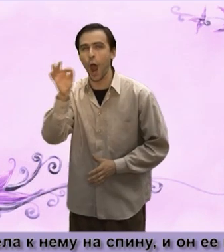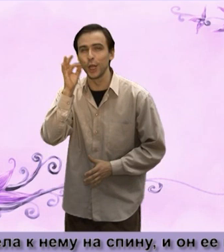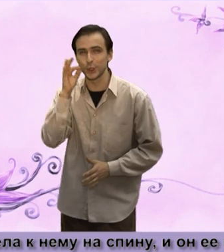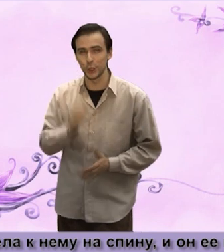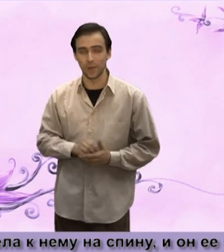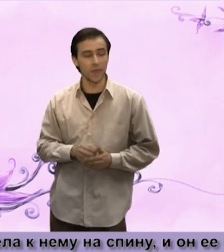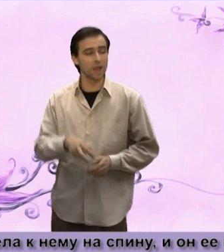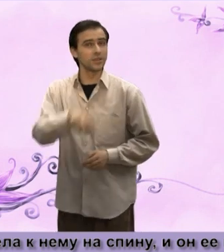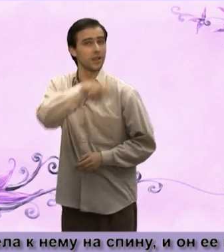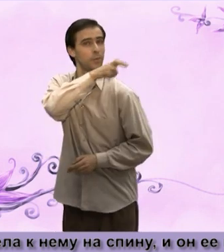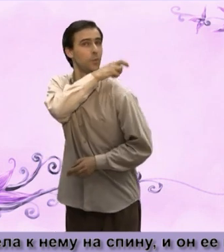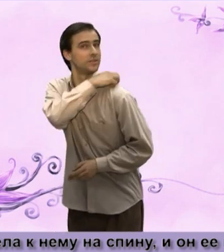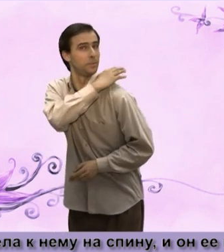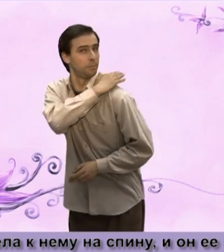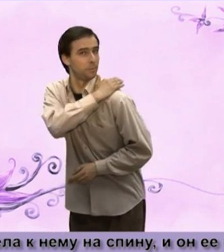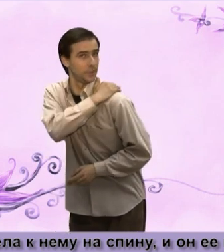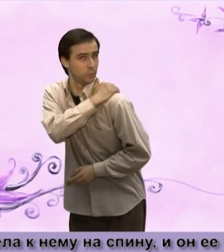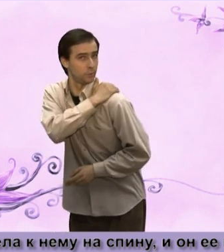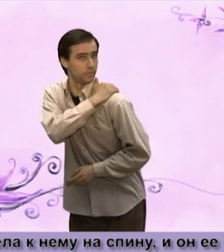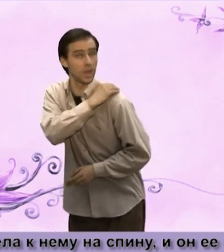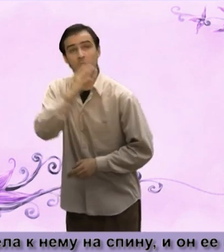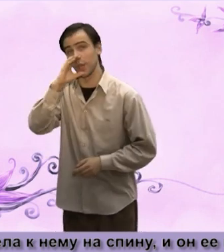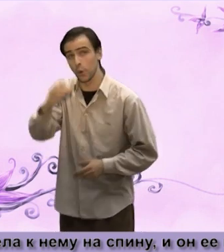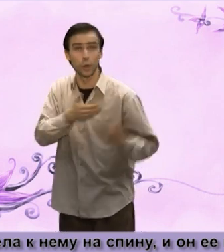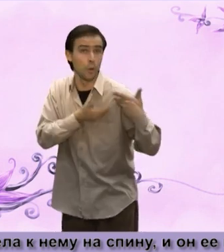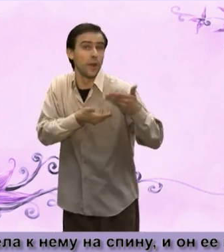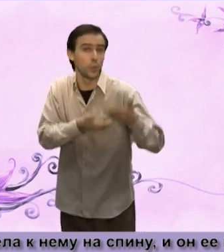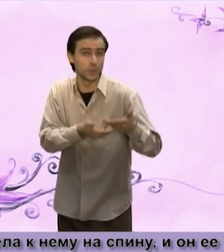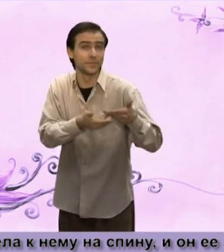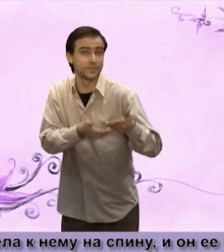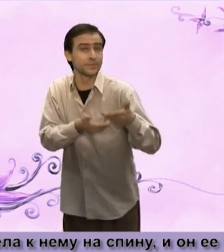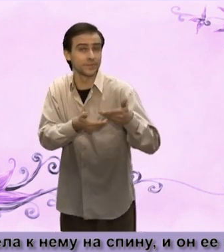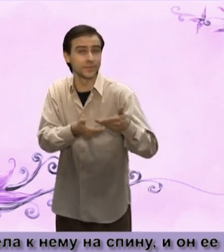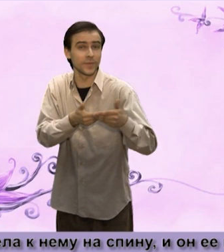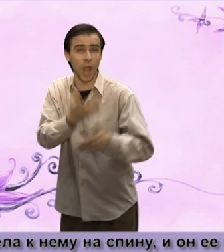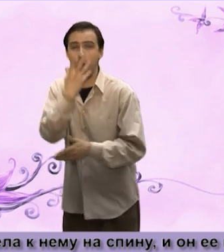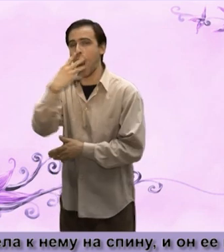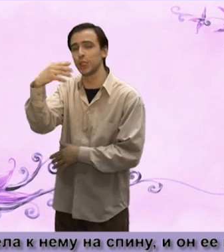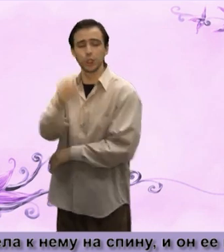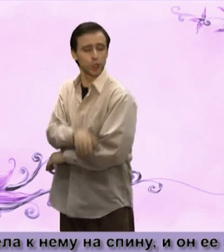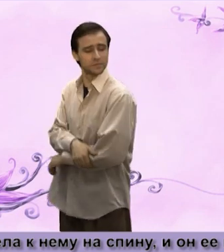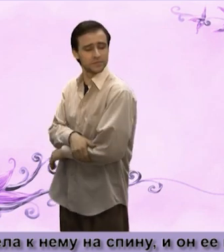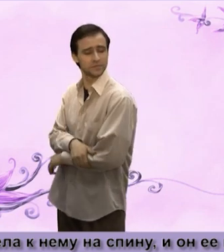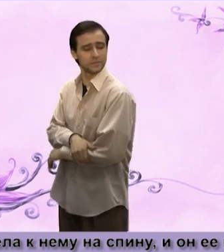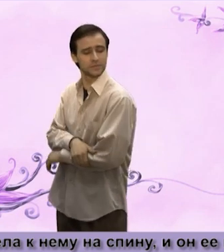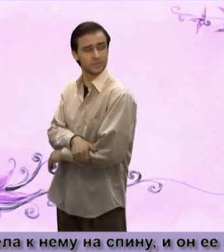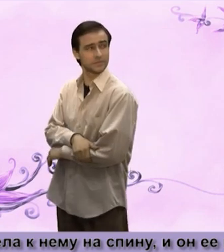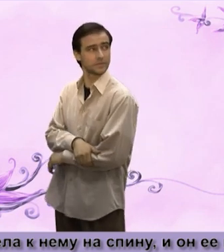Лисичка села к нему на спину, и он ее понес. И лисичка-сестричка